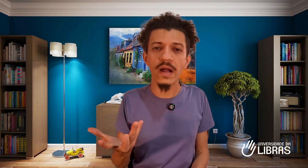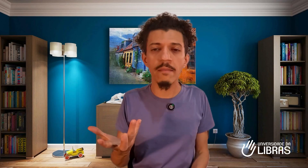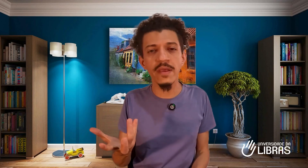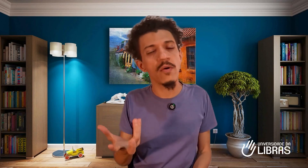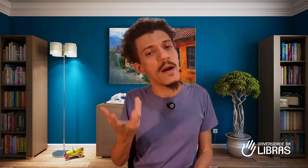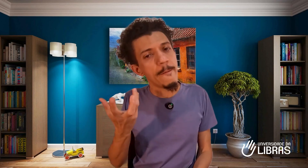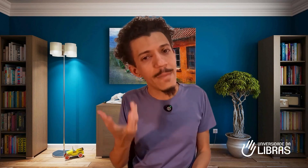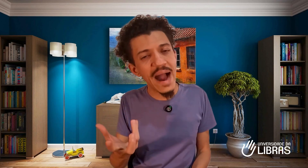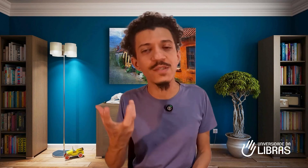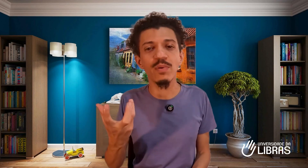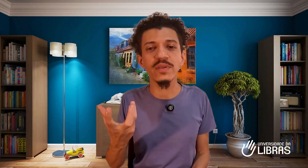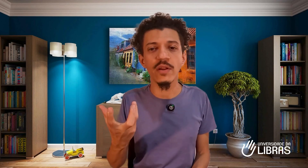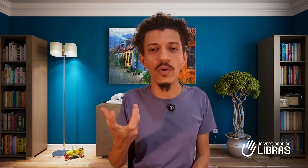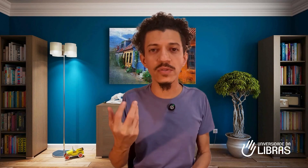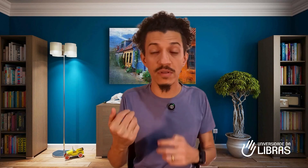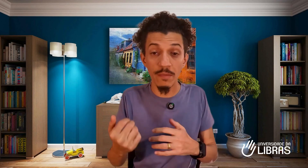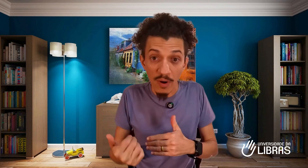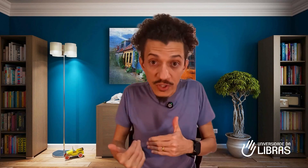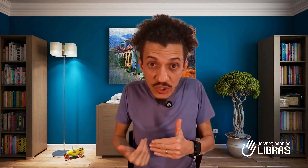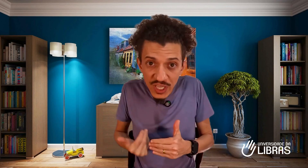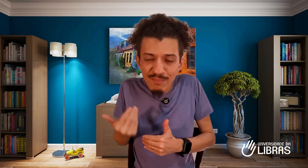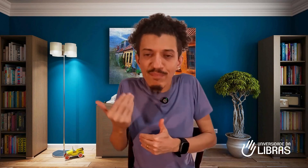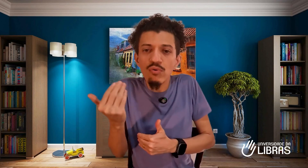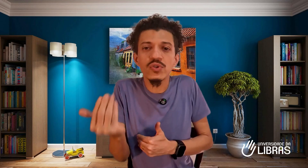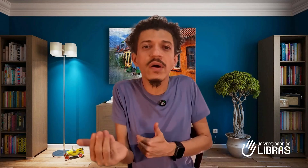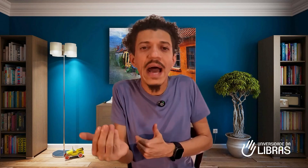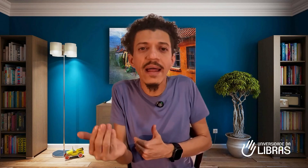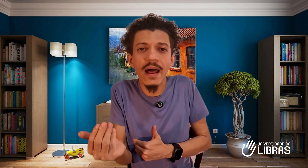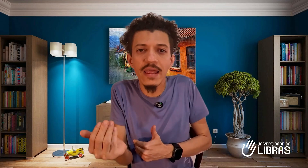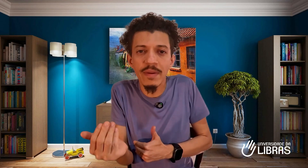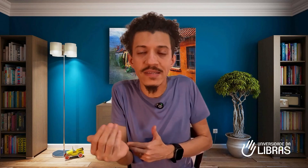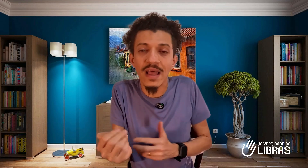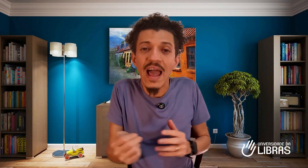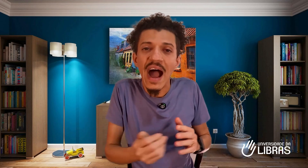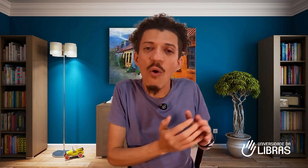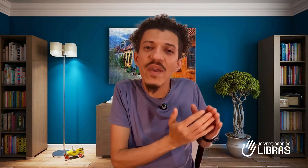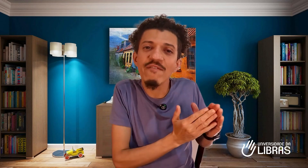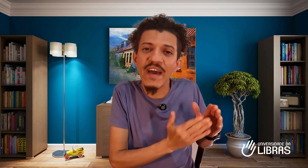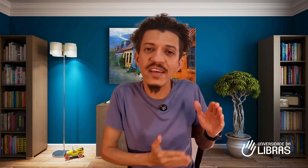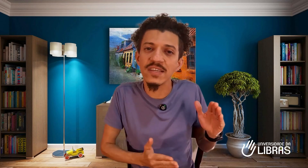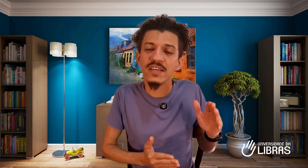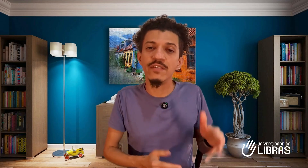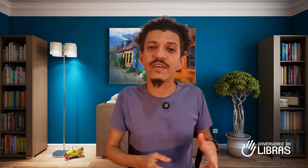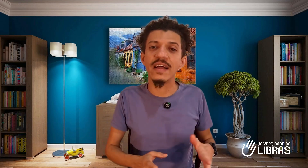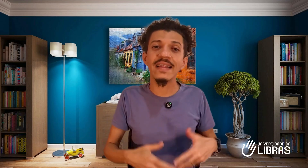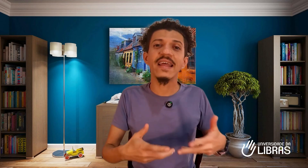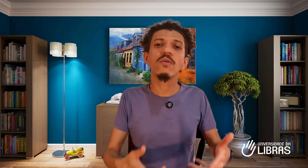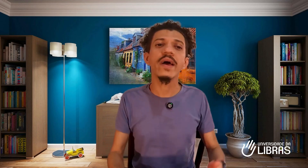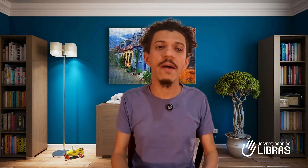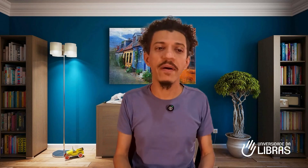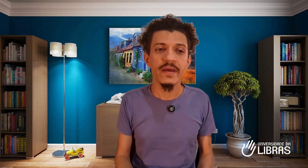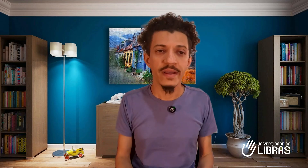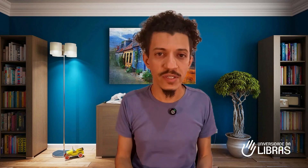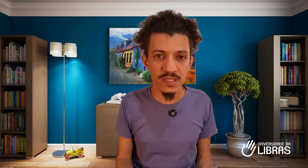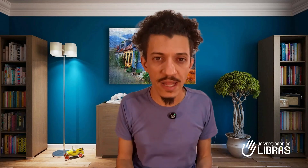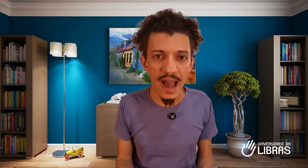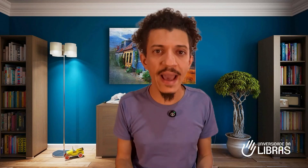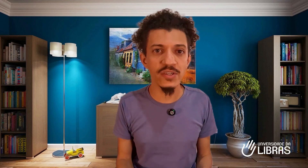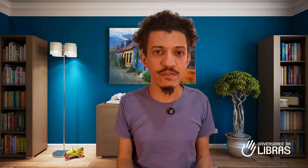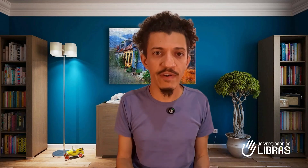caminho mais poderoso que pode te impulsionar na Libras ao invés de ficar na decoreba de sinais, de frases